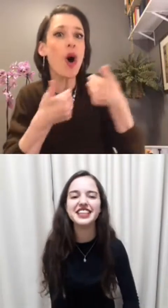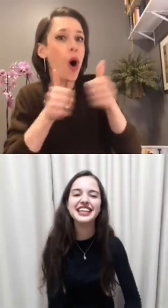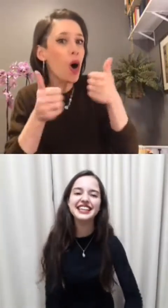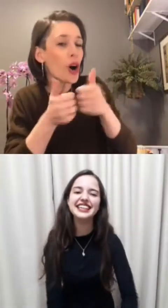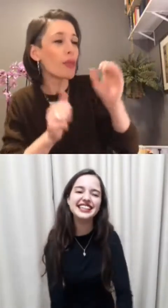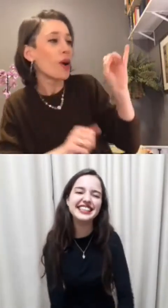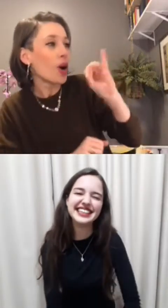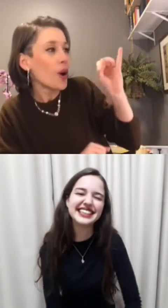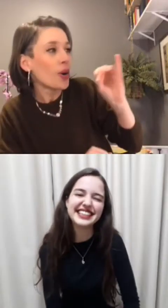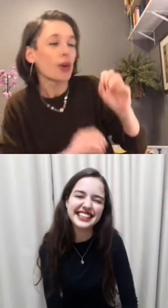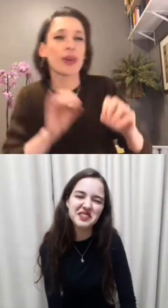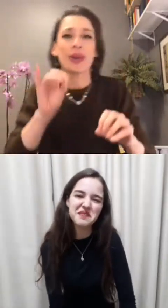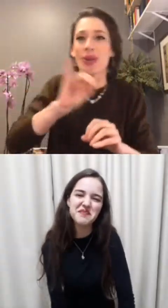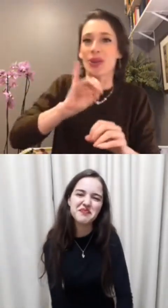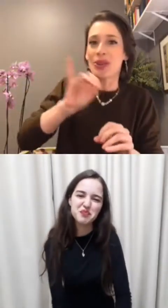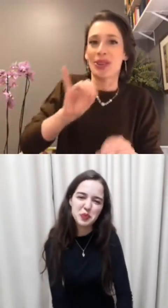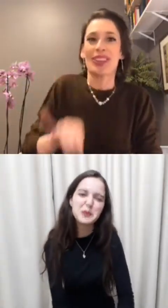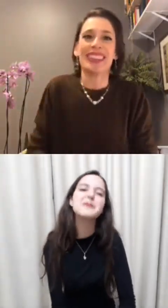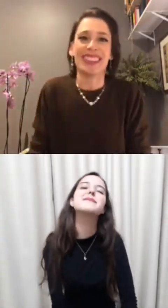vê.